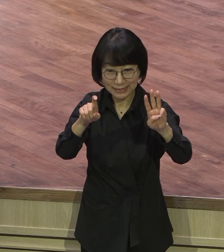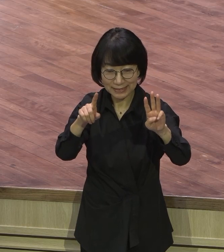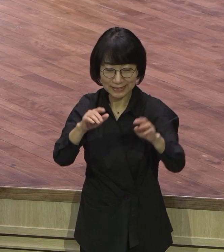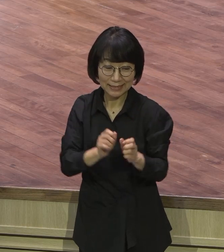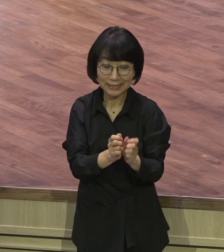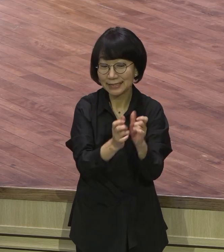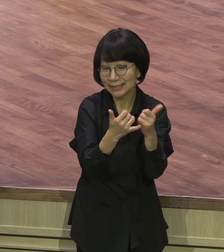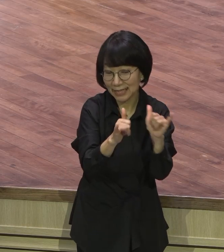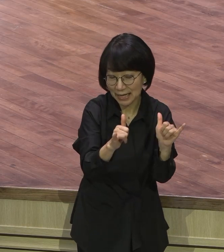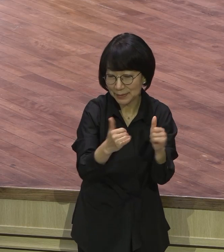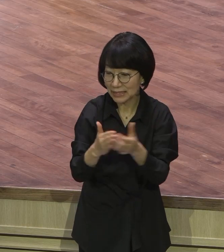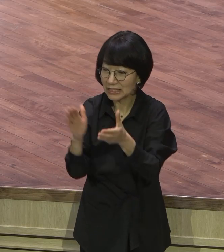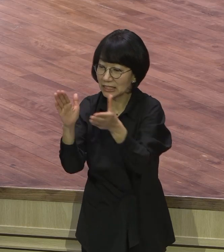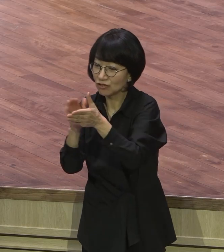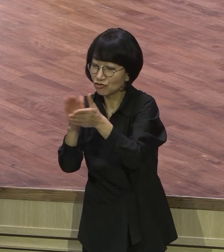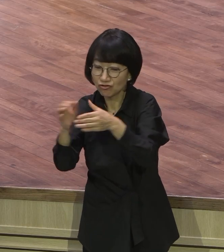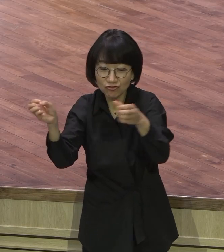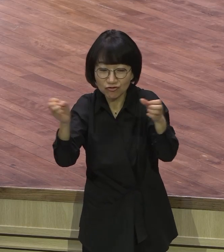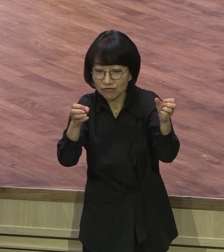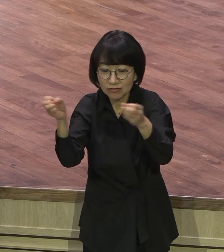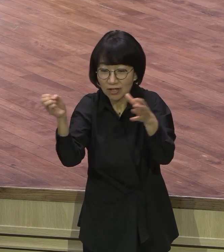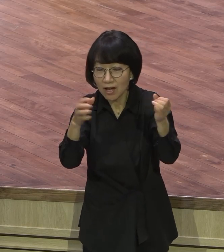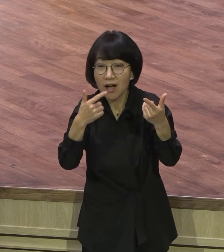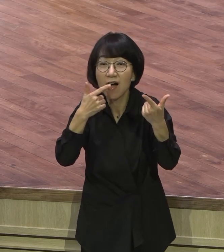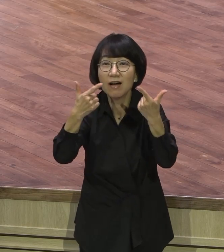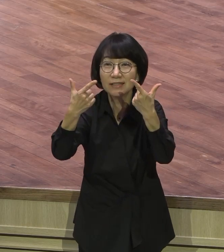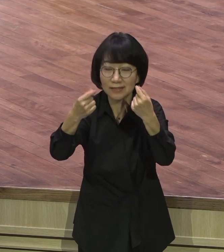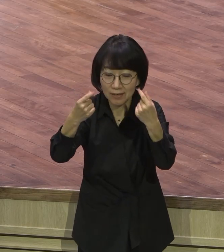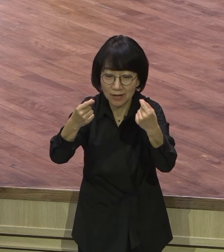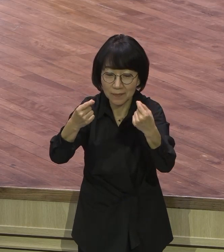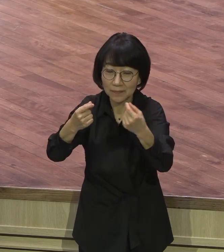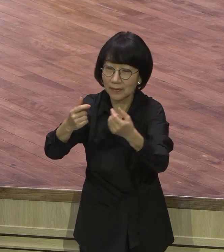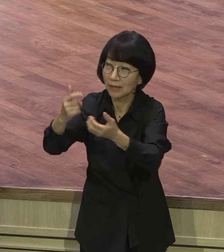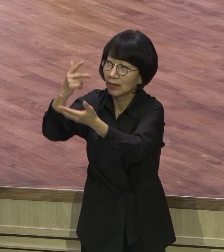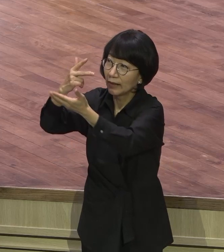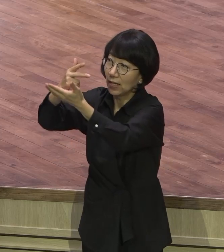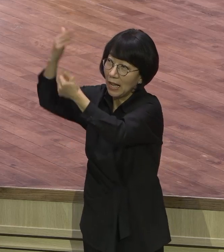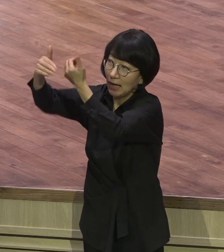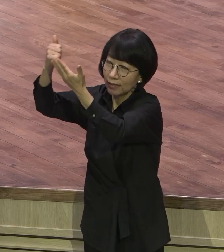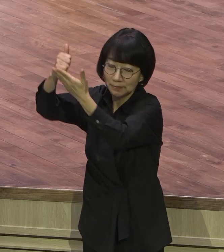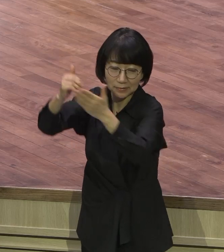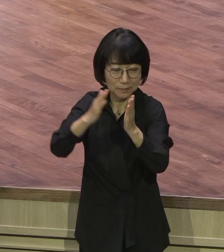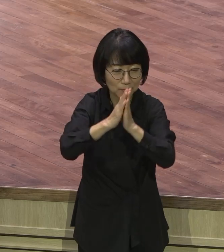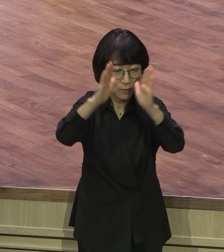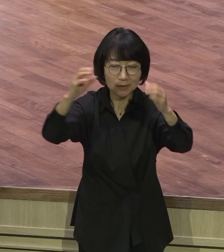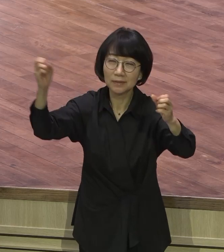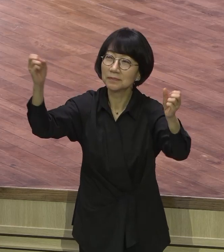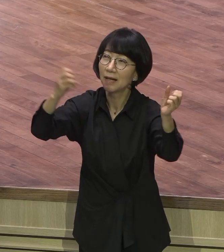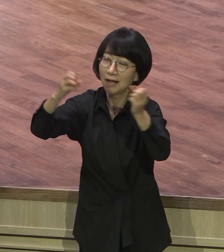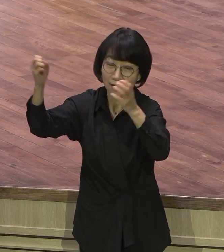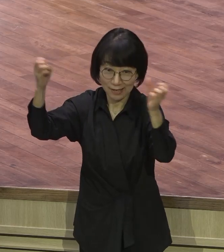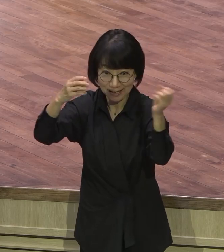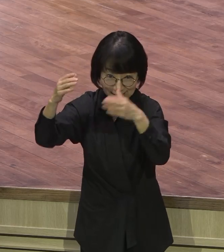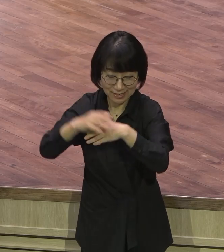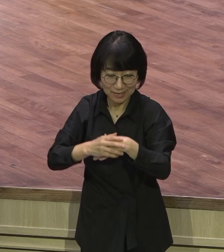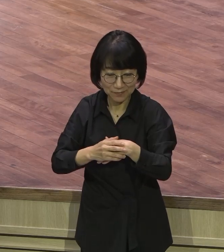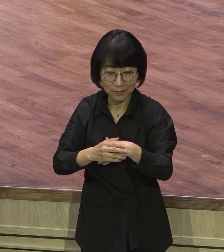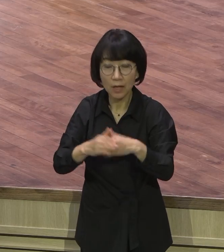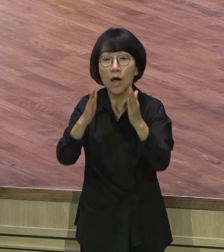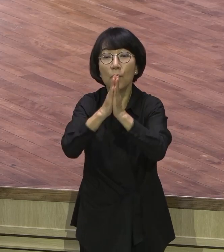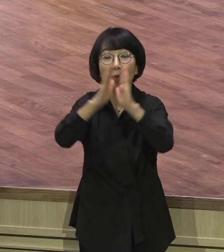자기의 친구와 이야기함 같이 여하께서는 모세와 대면하여 말씀하시며 모세는 진으로 돌아오나 눈의